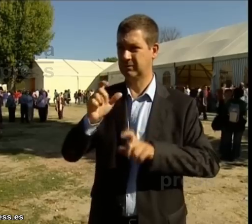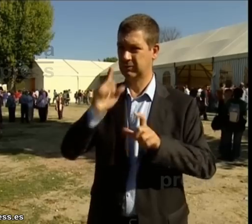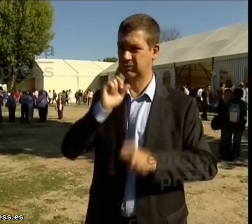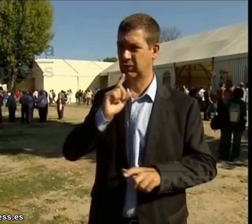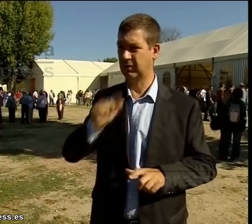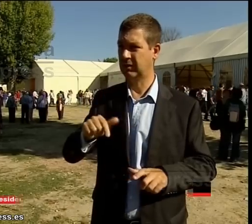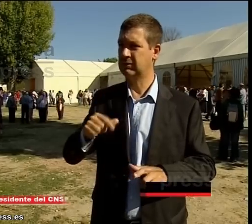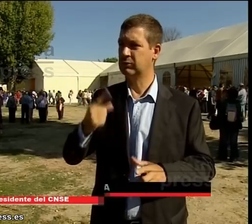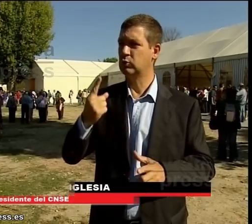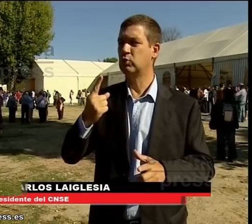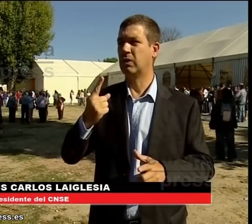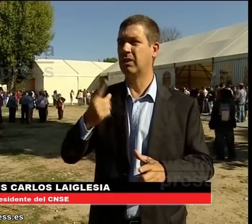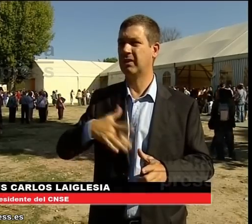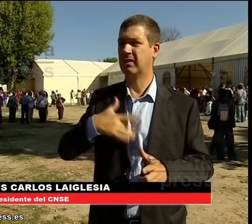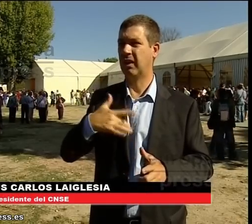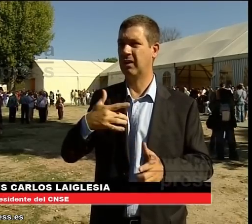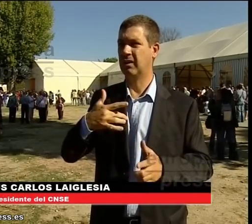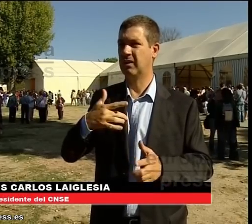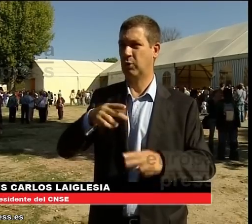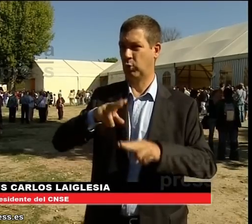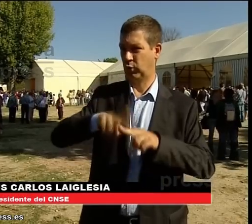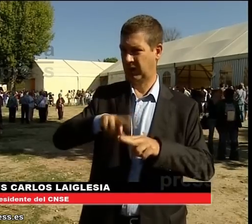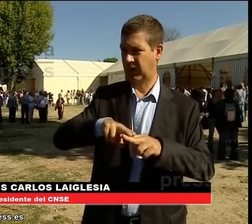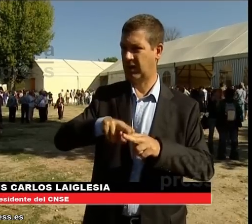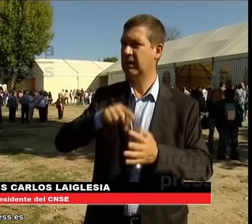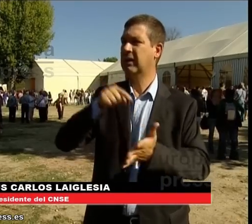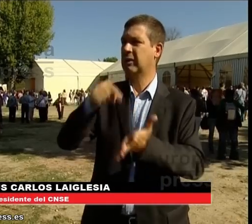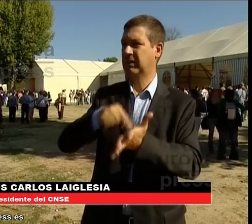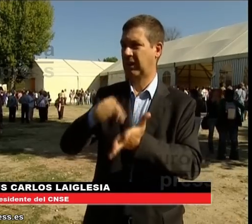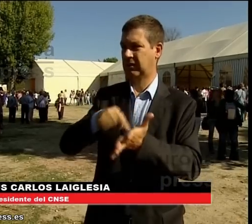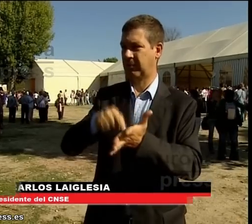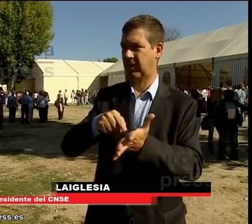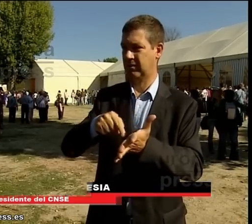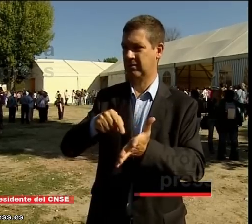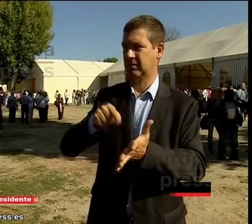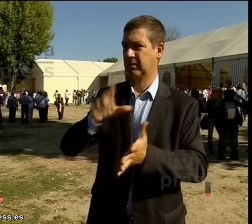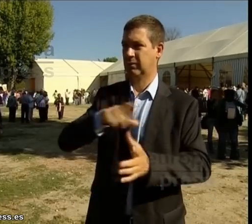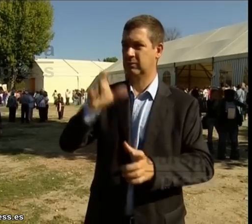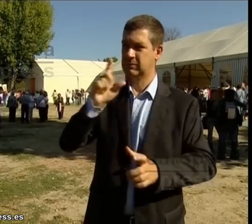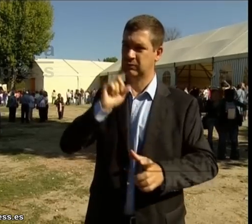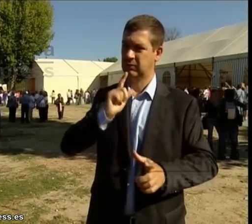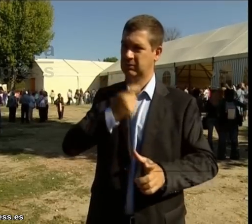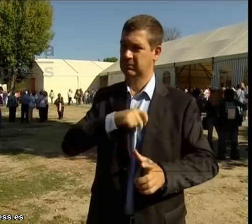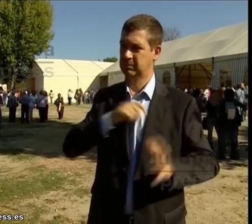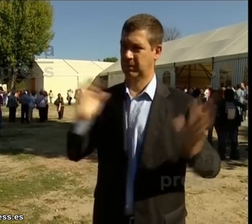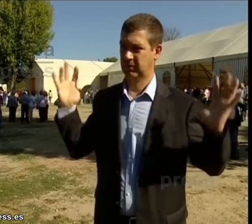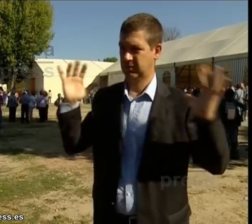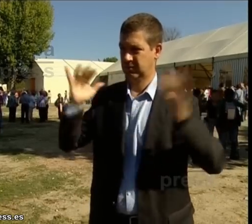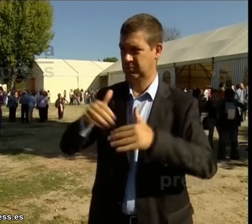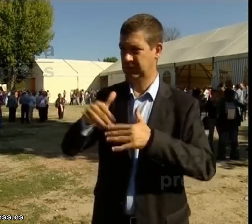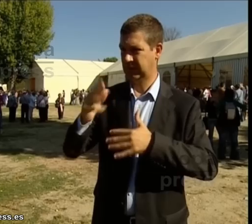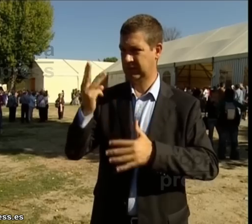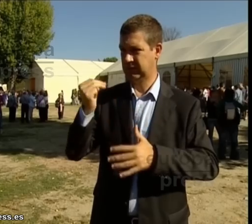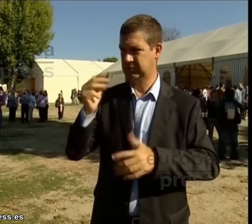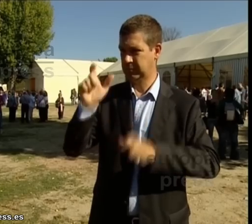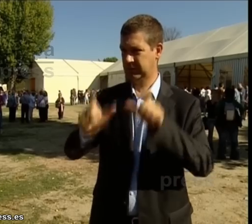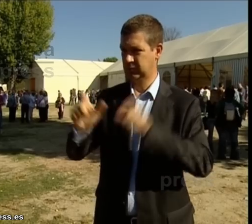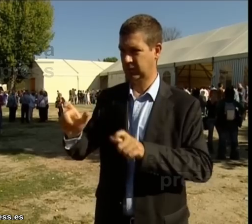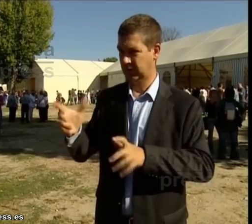Hoy es el Día Internacional de las Personas Sordas y es un día reivindicativo. En el que todas las personas